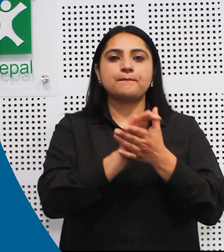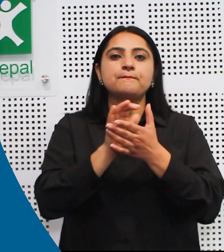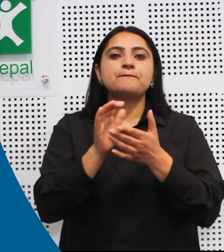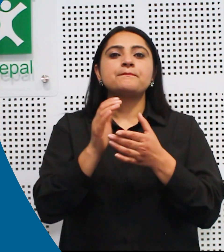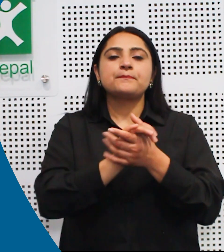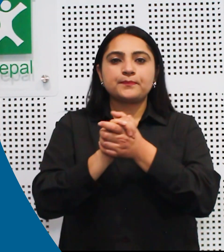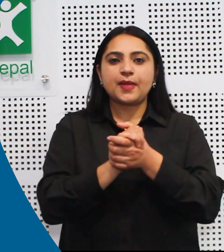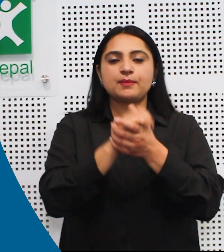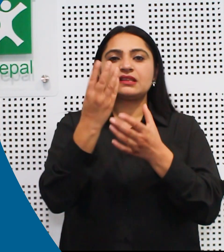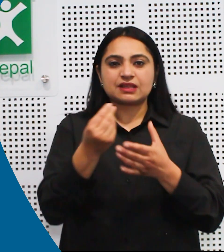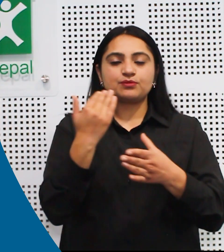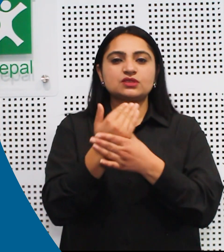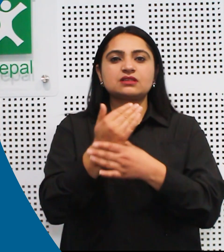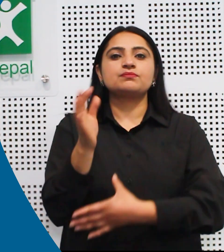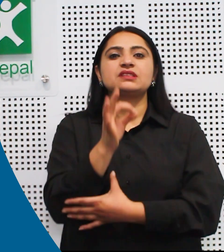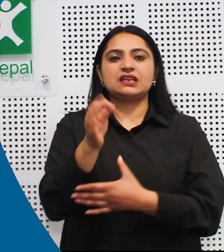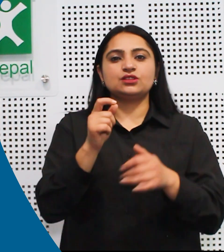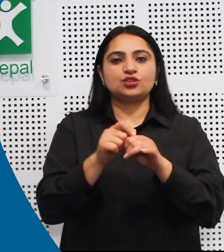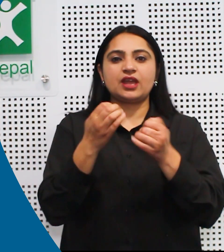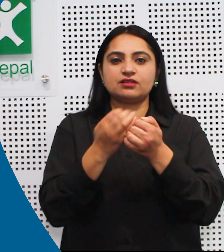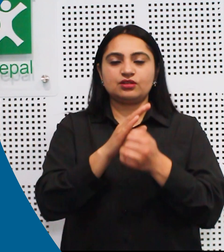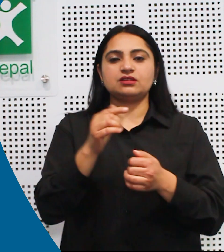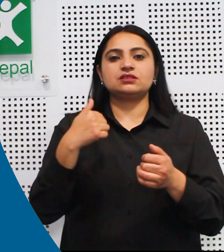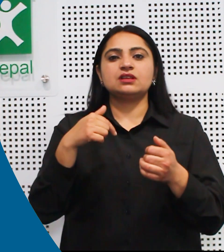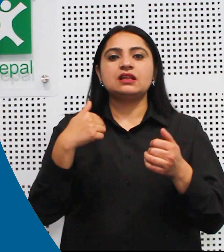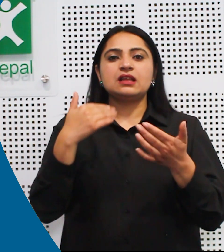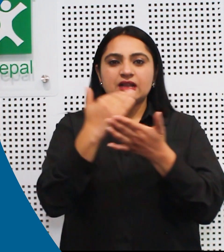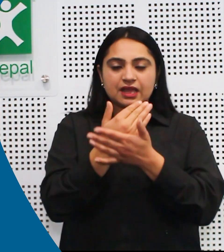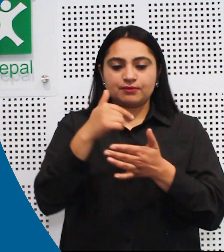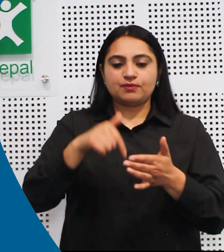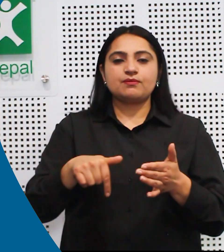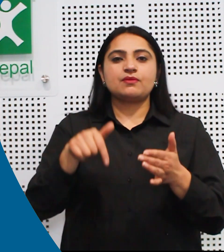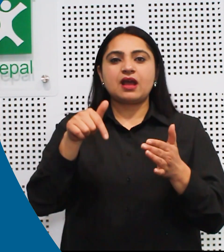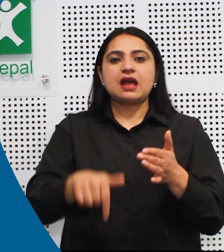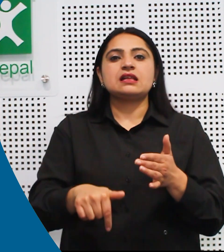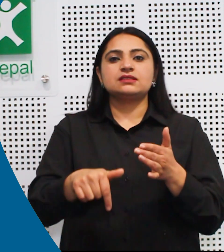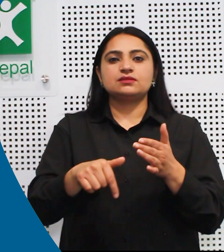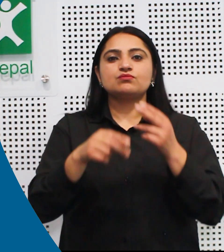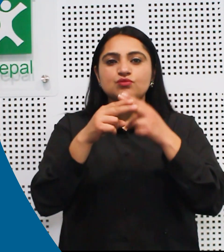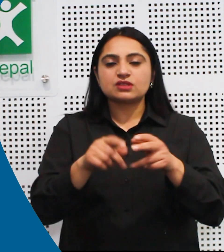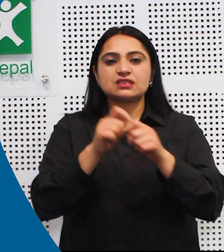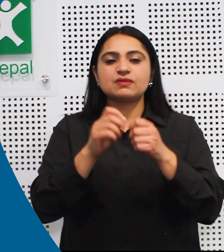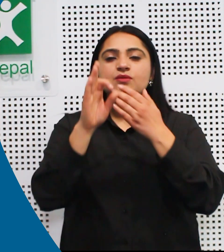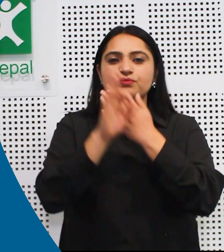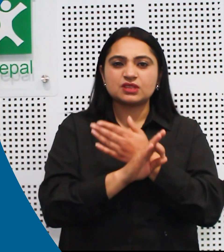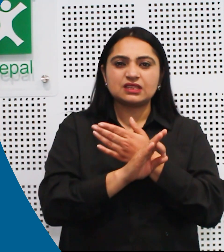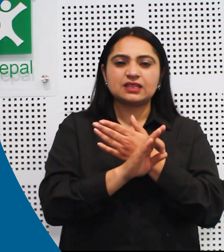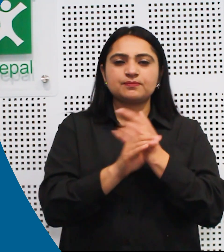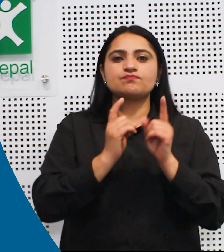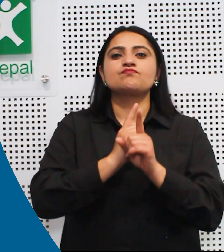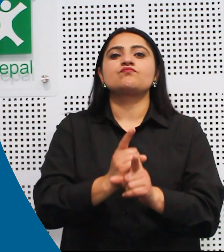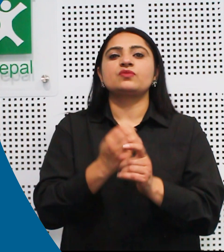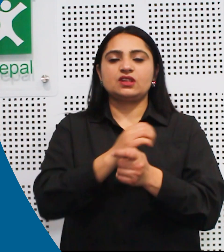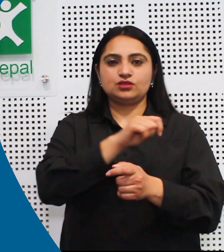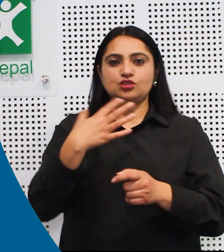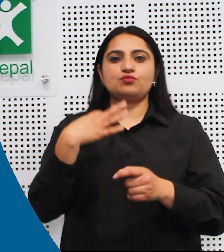प्रशासन मन्त्रालयले तयारी गरेको छ। कार्यक्रम हाम्रो पालिकाको आजको अङ्कमा बजेट निर्माणको विधि र प्रक्रिया पछ्याउँदै